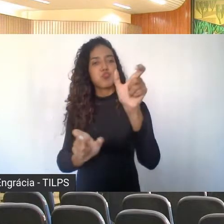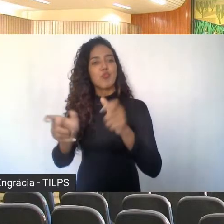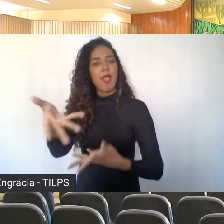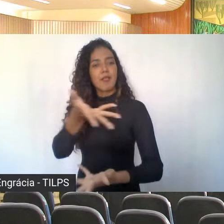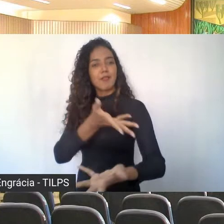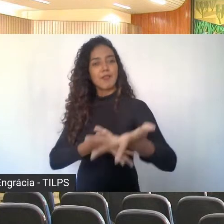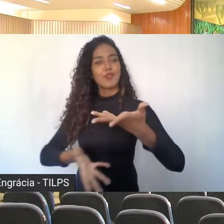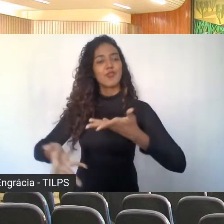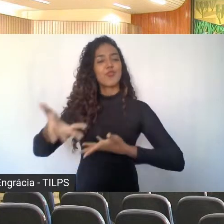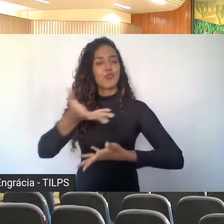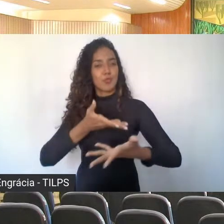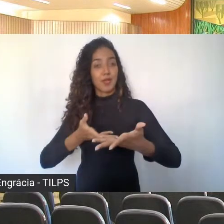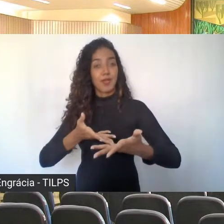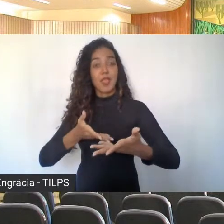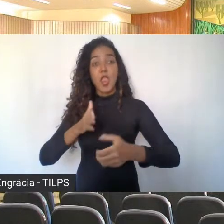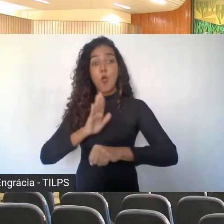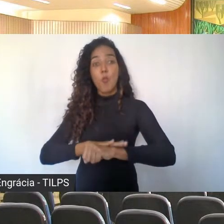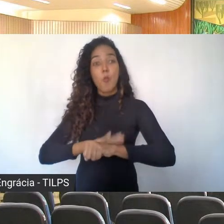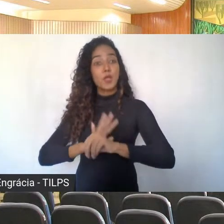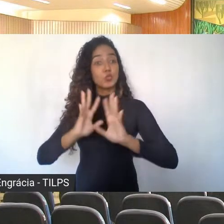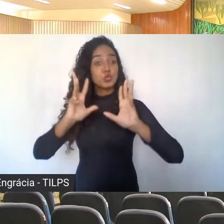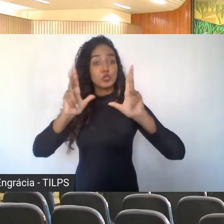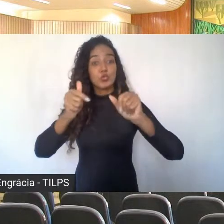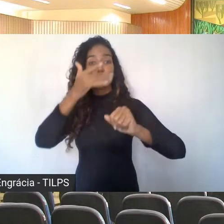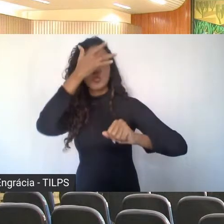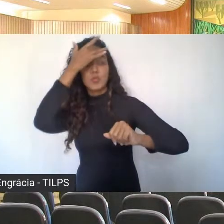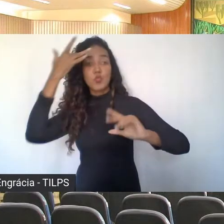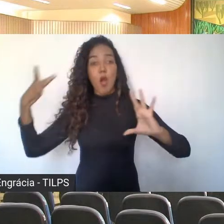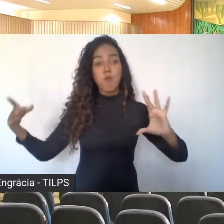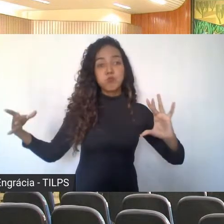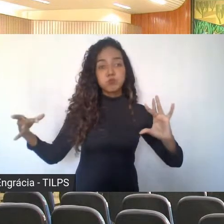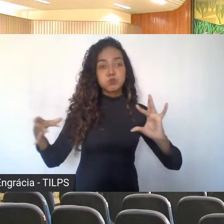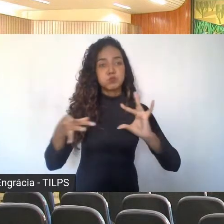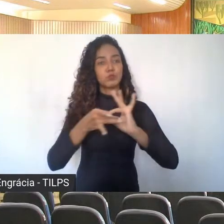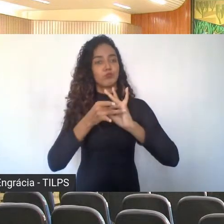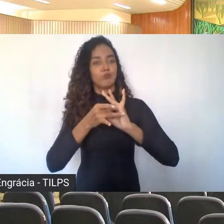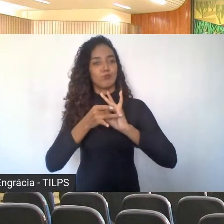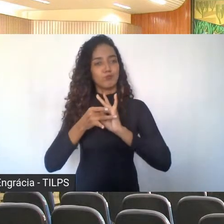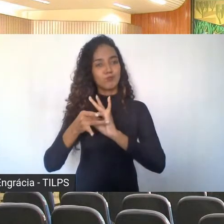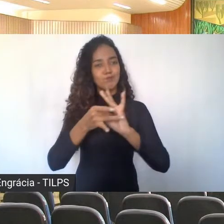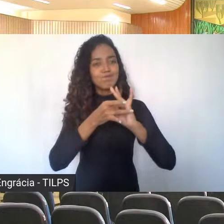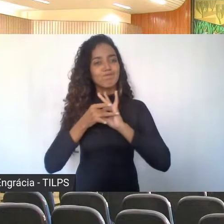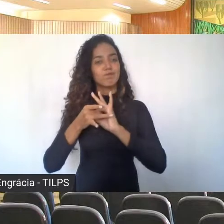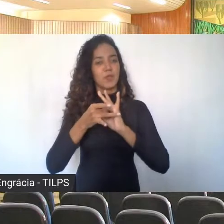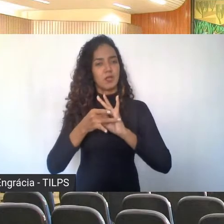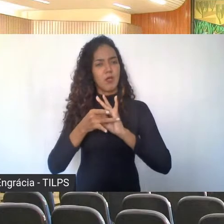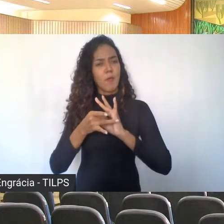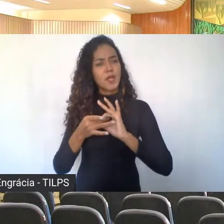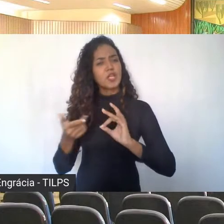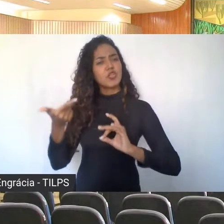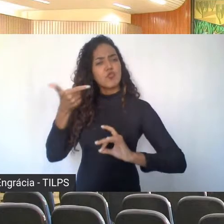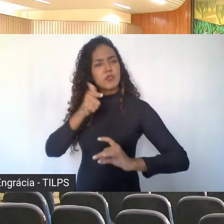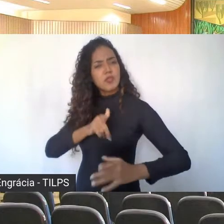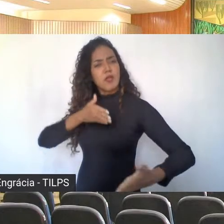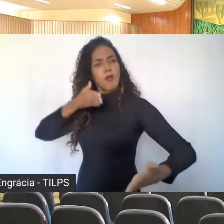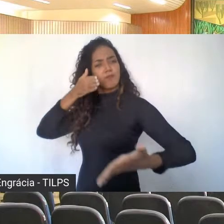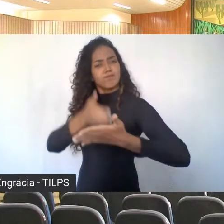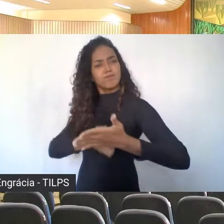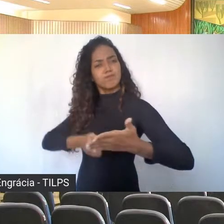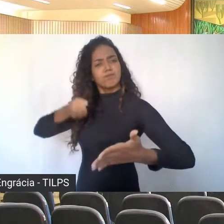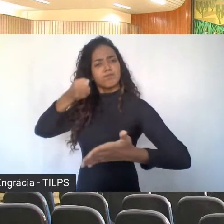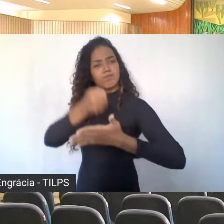ninguém largar a mão de ninguém, para que possamos enfrentar toda a